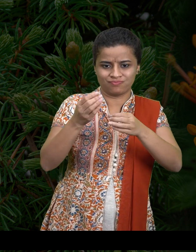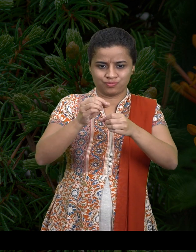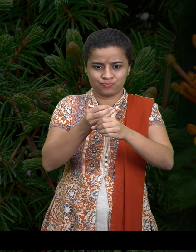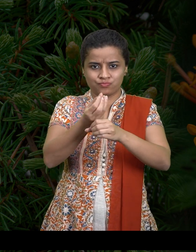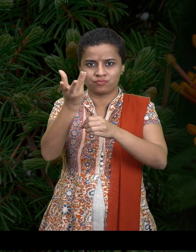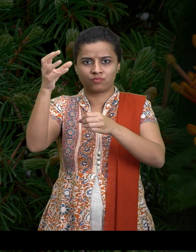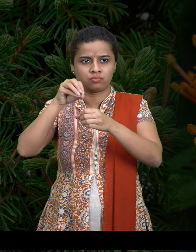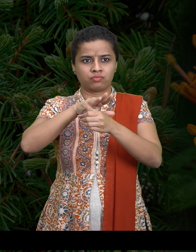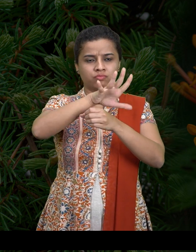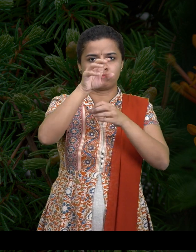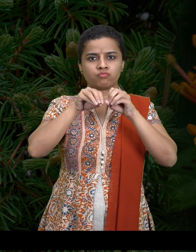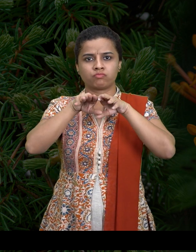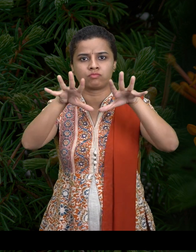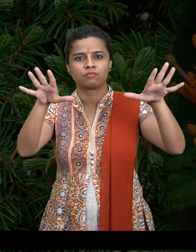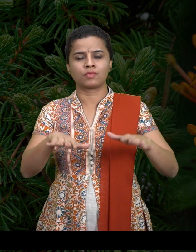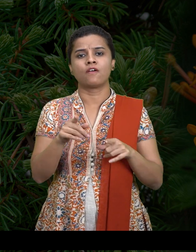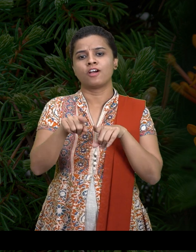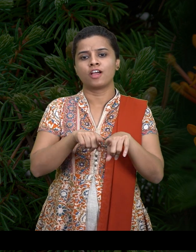उदाहरणे आहेत